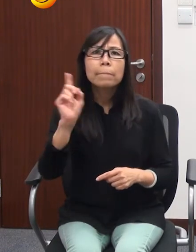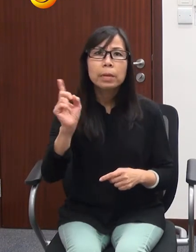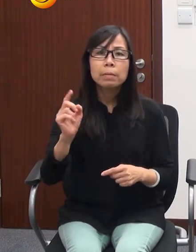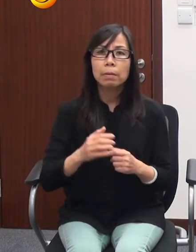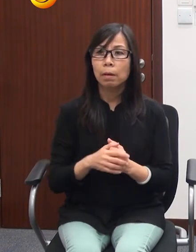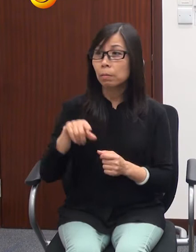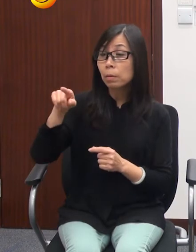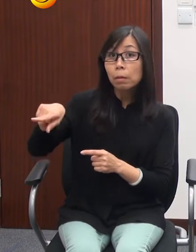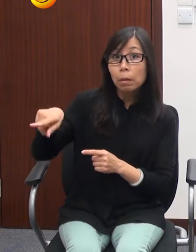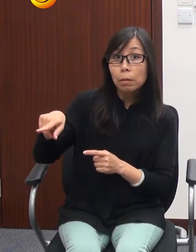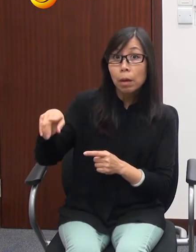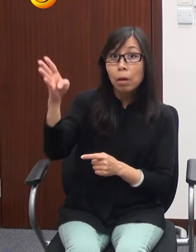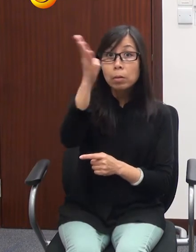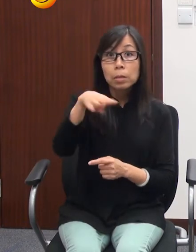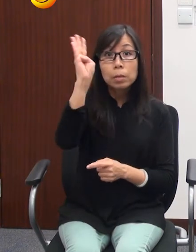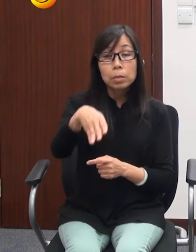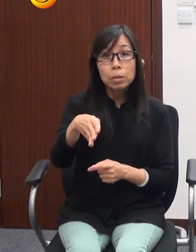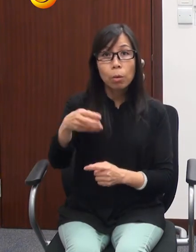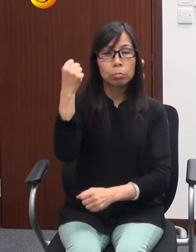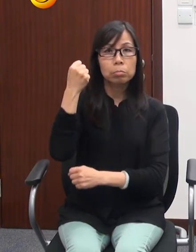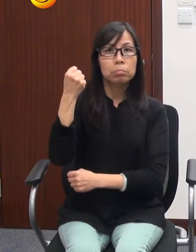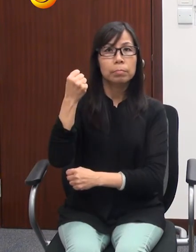現在就有4000個中國兵在這裡嘛，